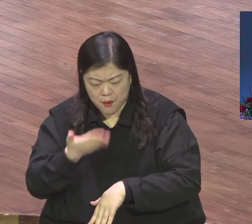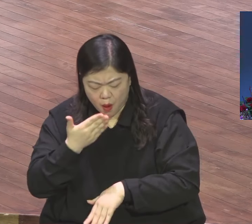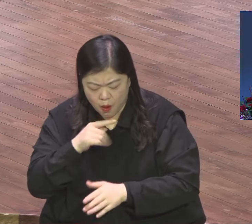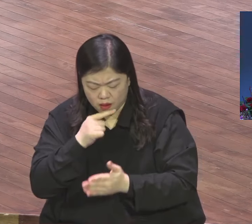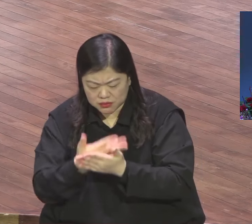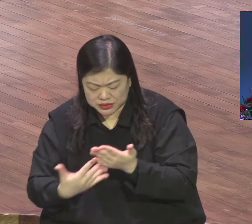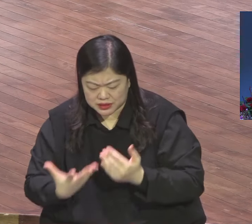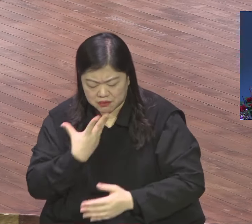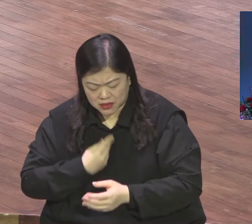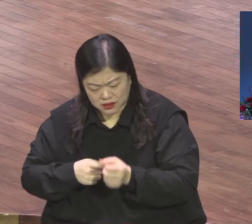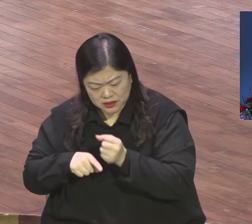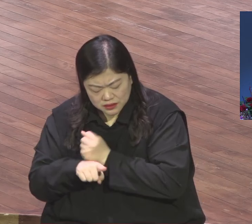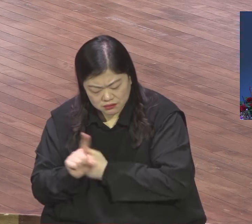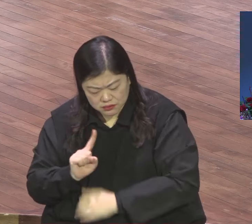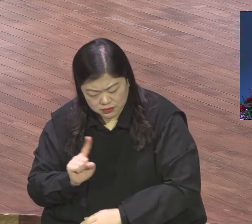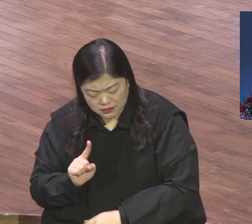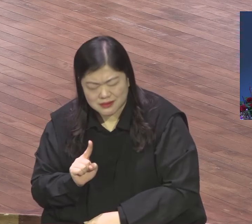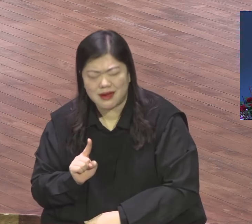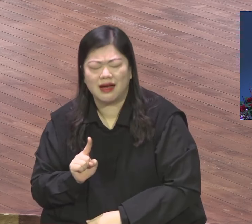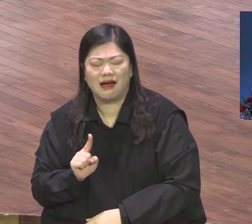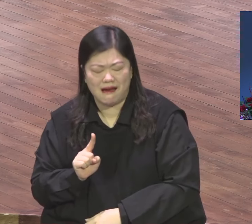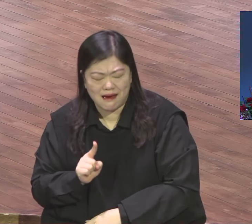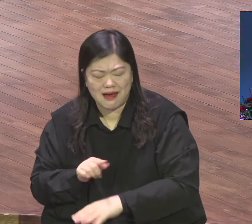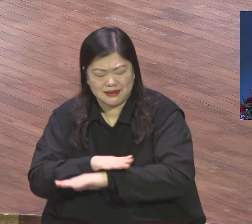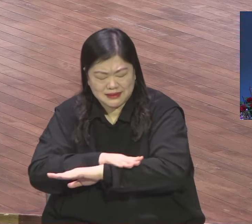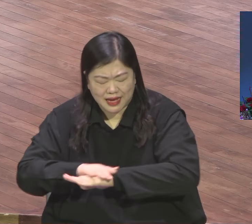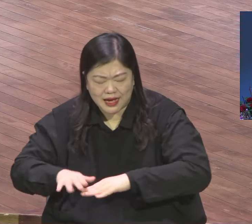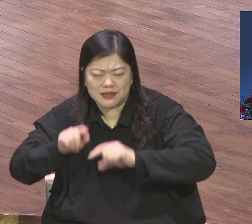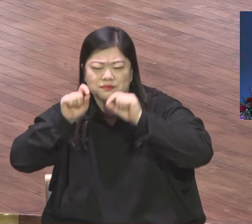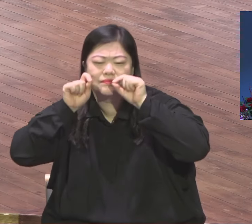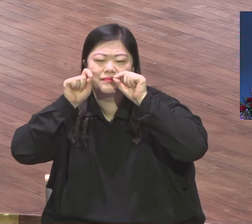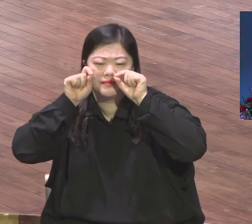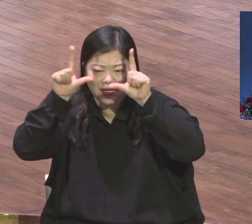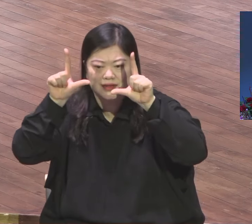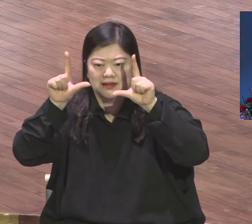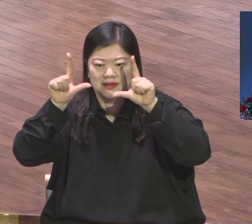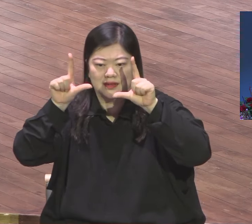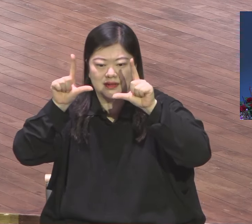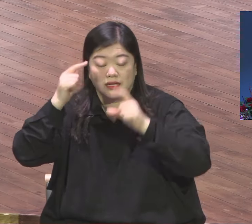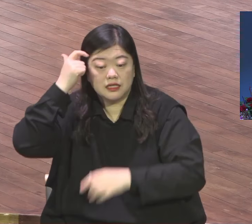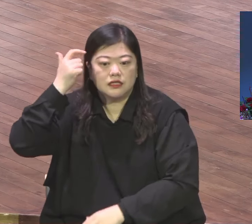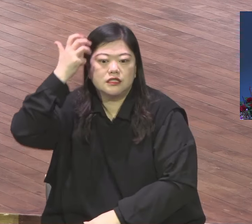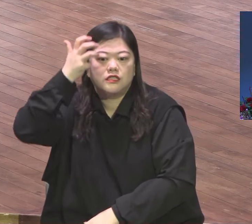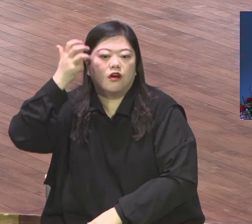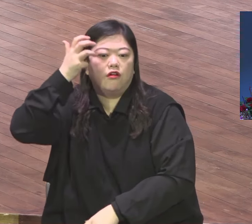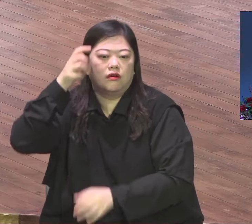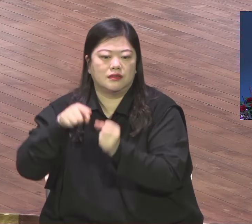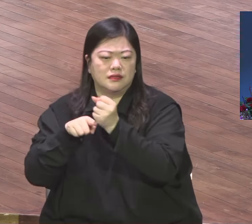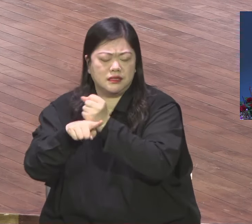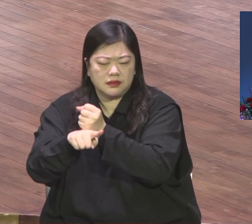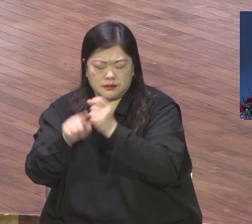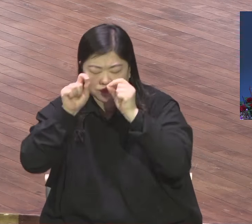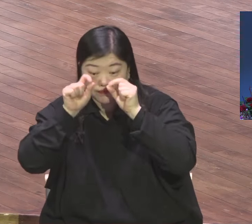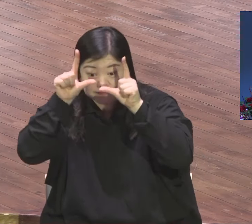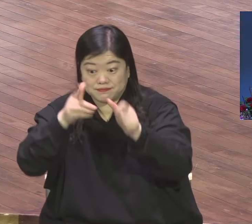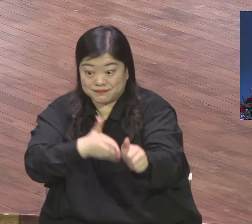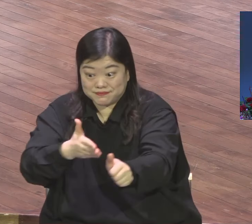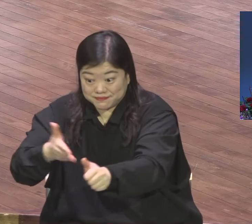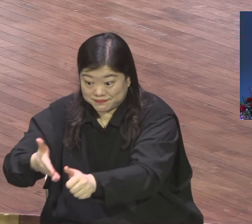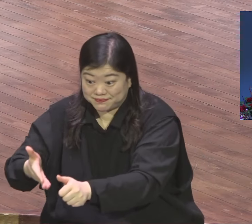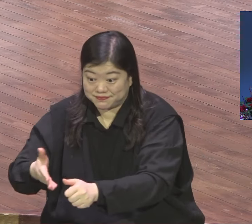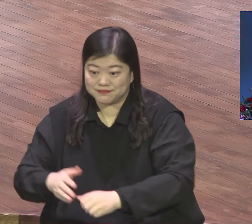살과 피를 먹고 마시는 성찬을 여러분이 영적으로 잘 믿음으로 받아들이시기